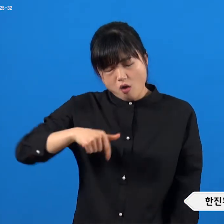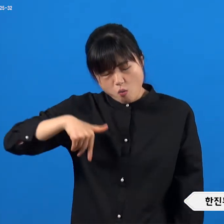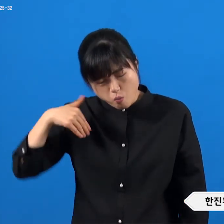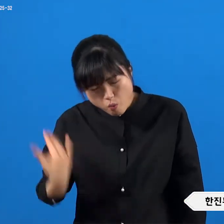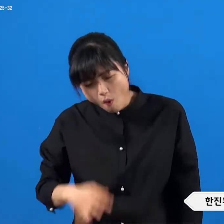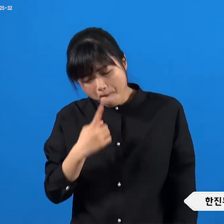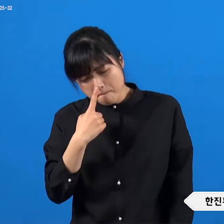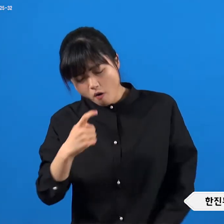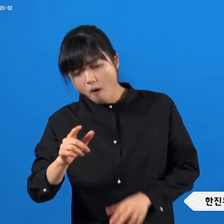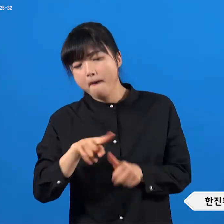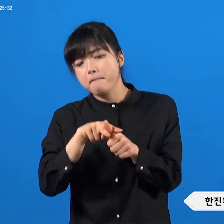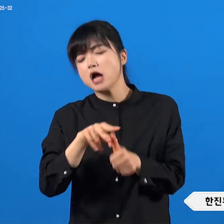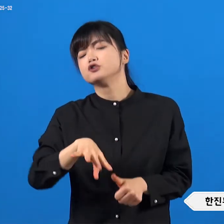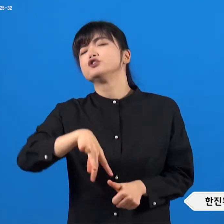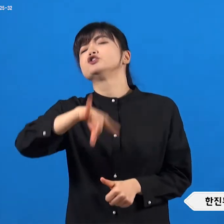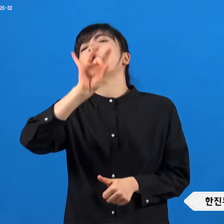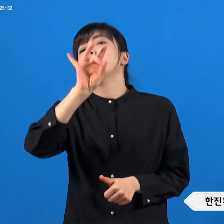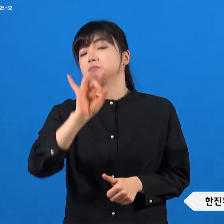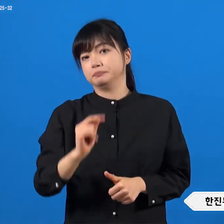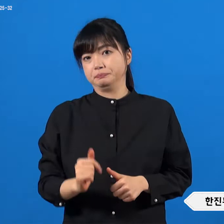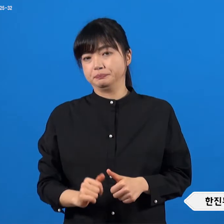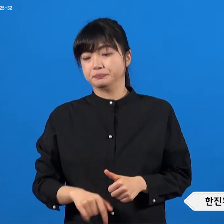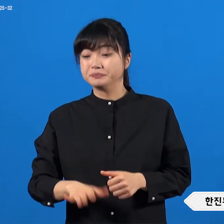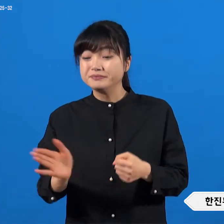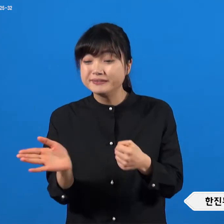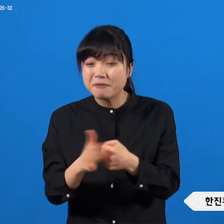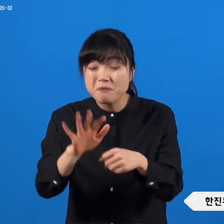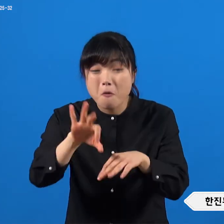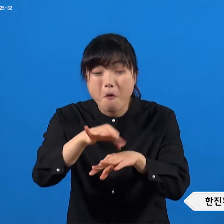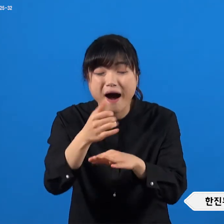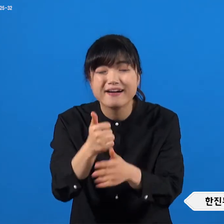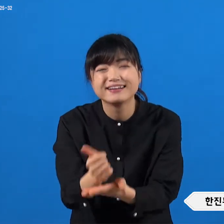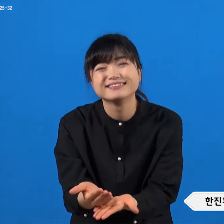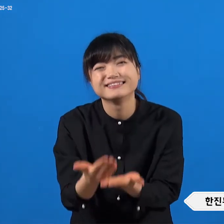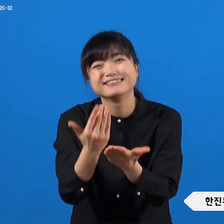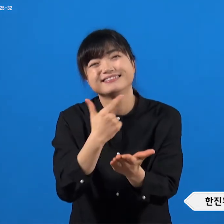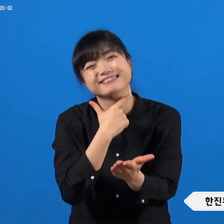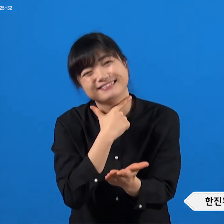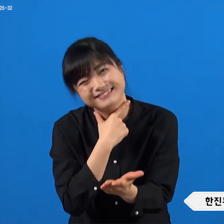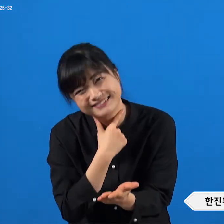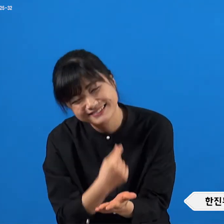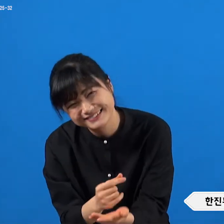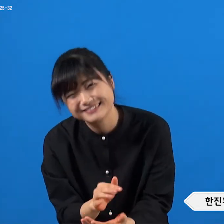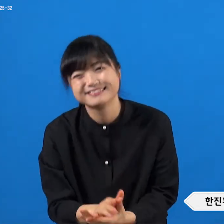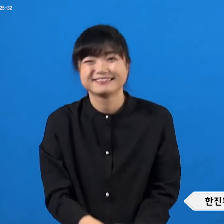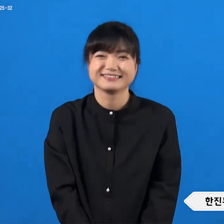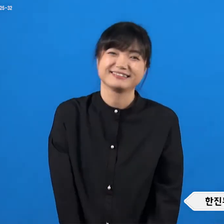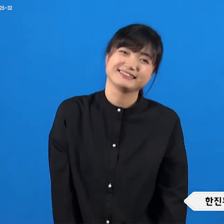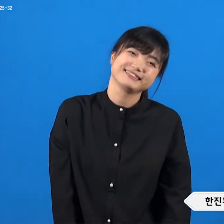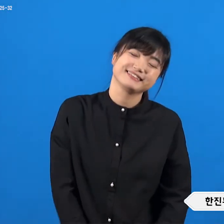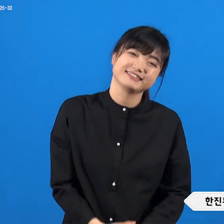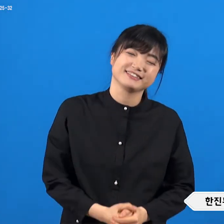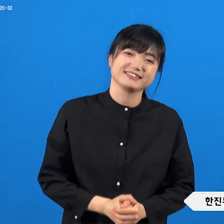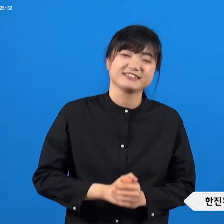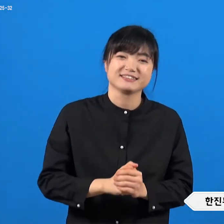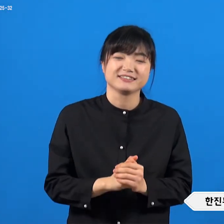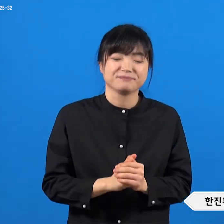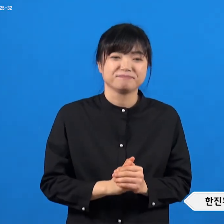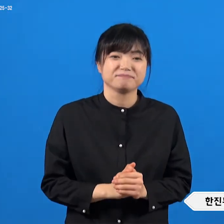말은 처음입니다. 폐하를 사랑하고 존경하는 제 마음의 표현으로 이 말을 폐하께 바치나이다.